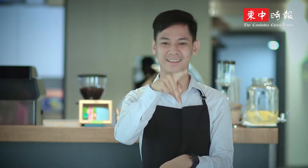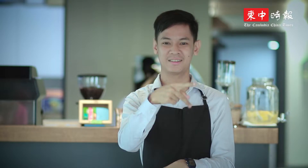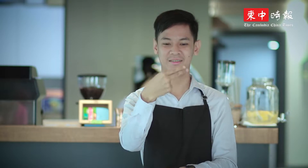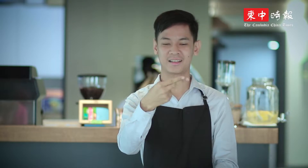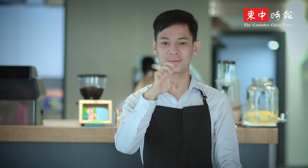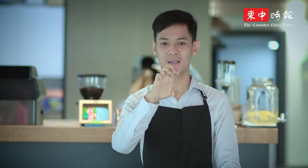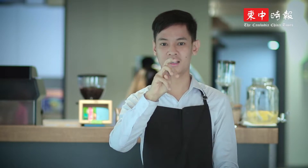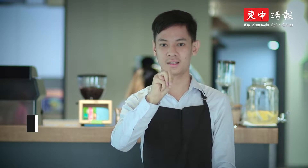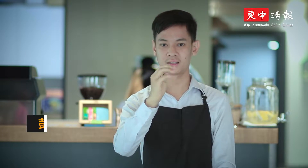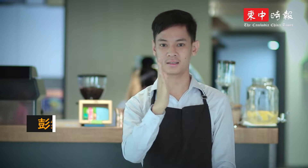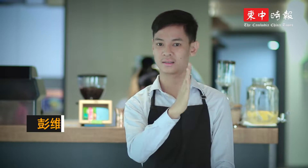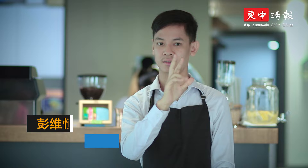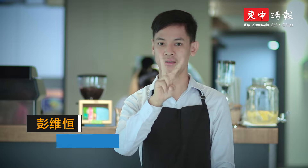我叫彭伟恒，